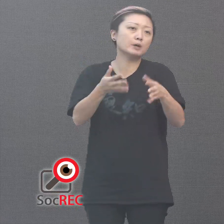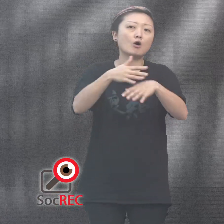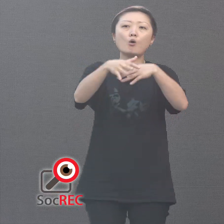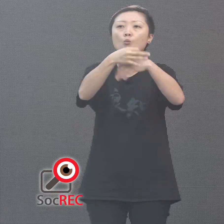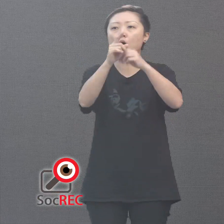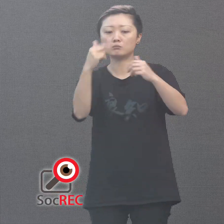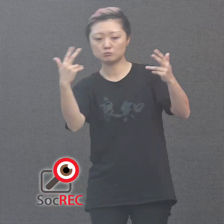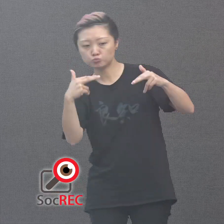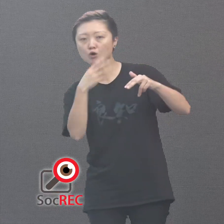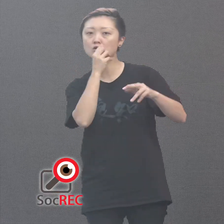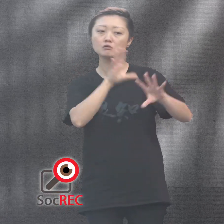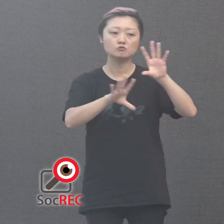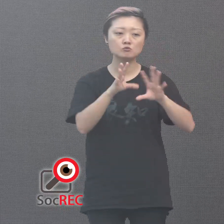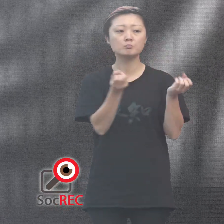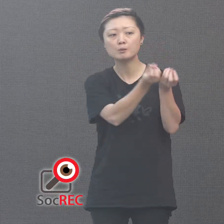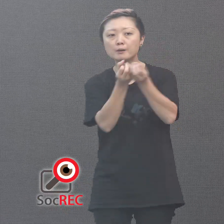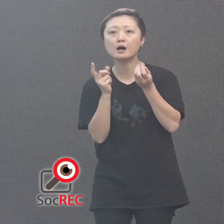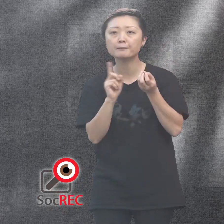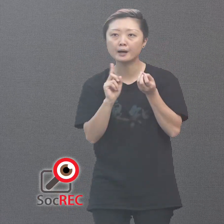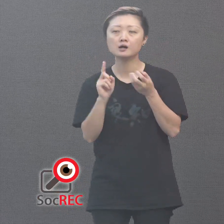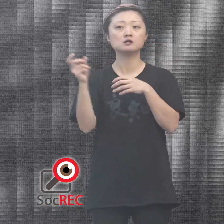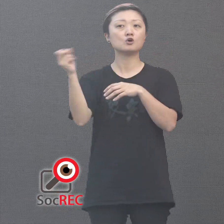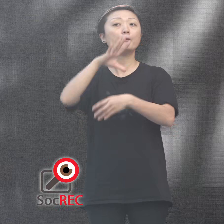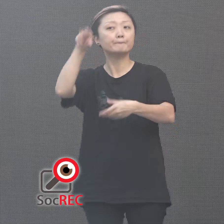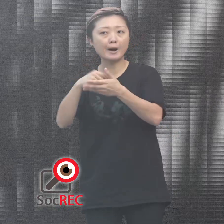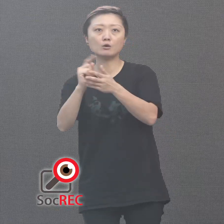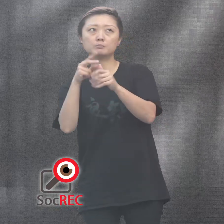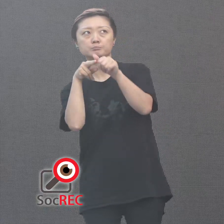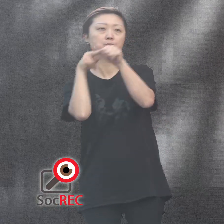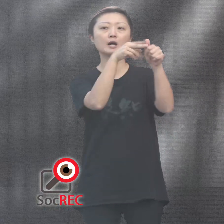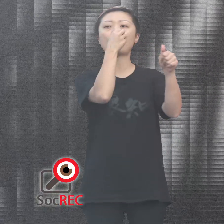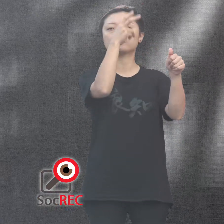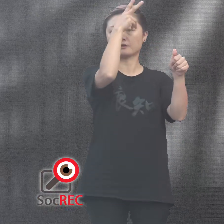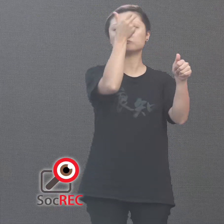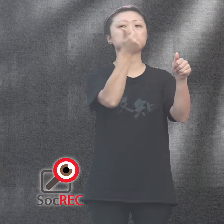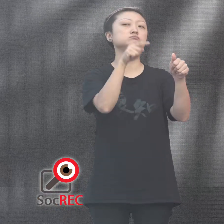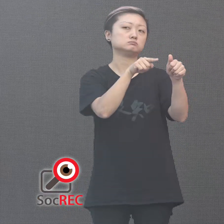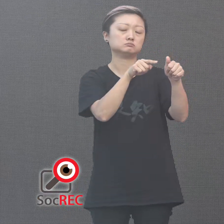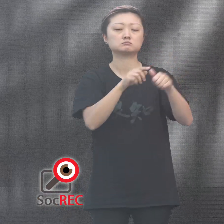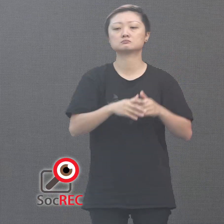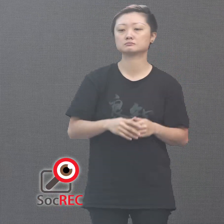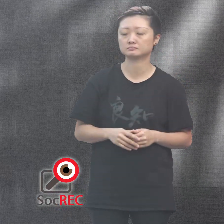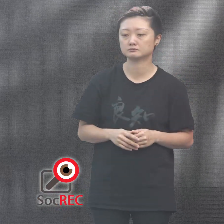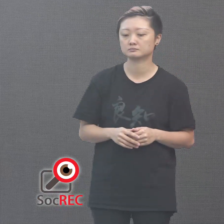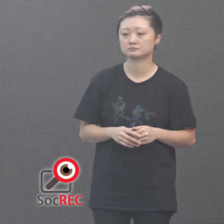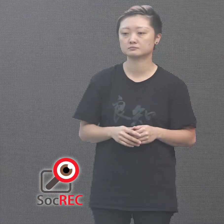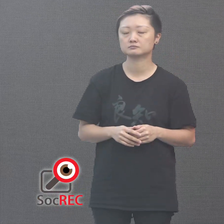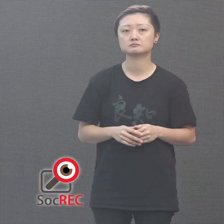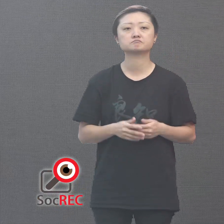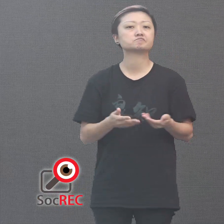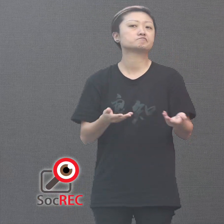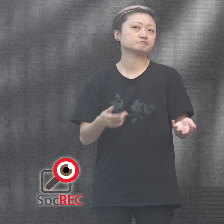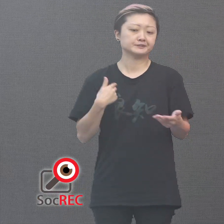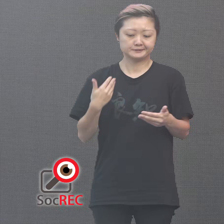去回應啦，去施壓啦，向政府這樣的。咁所以去到呢一個階段咧，其實